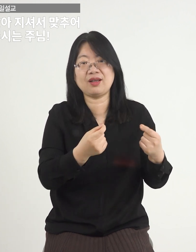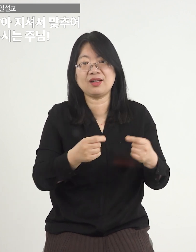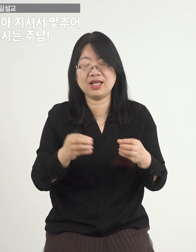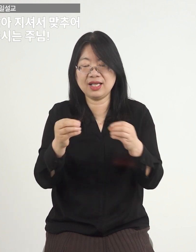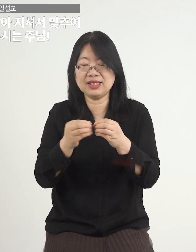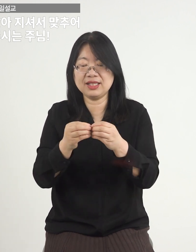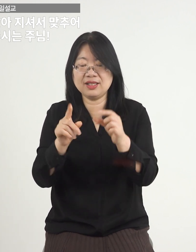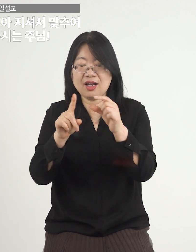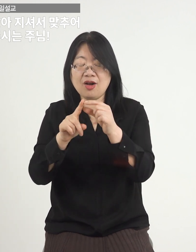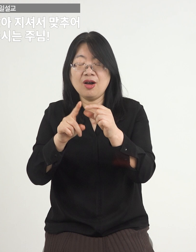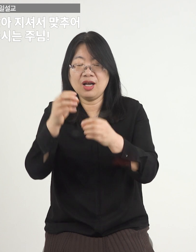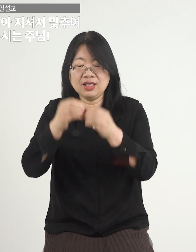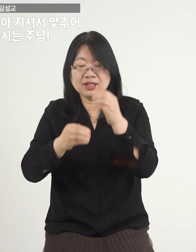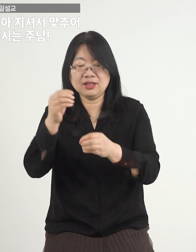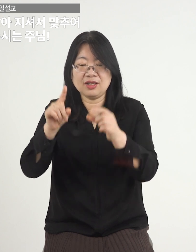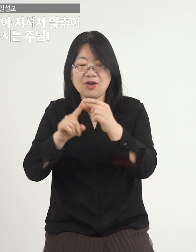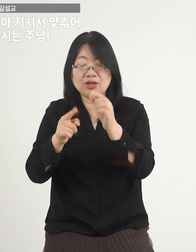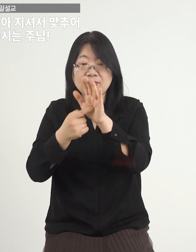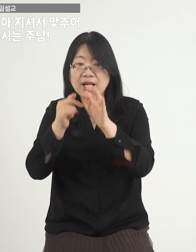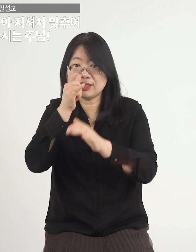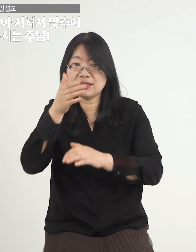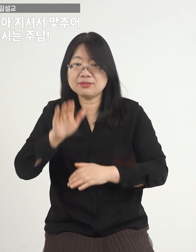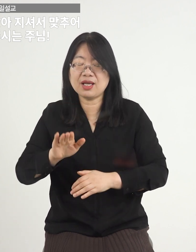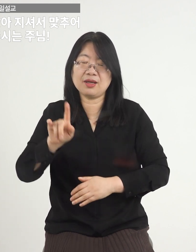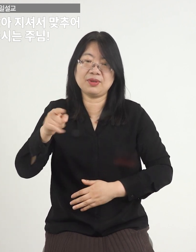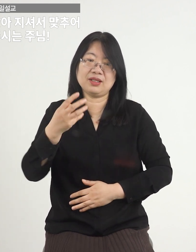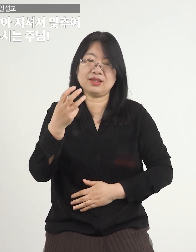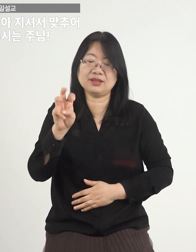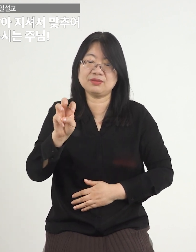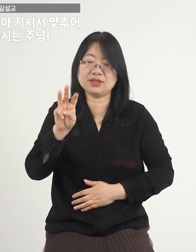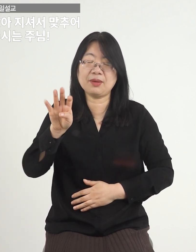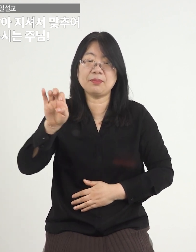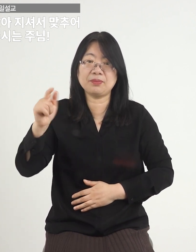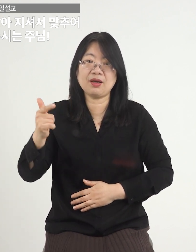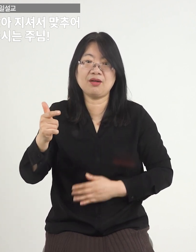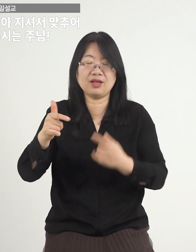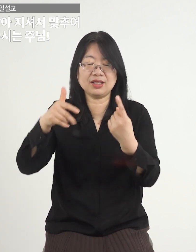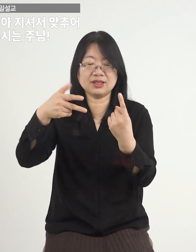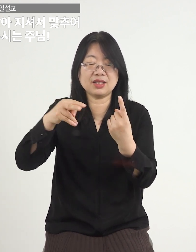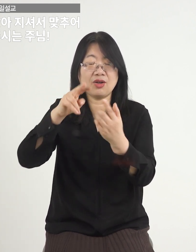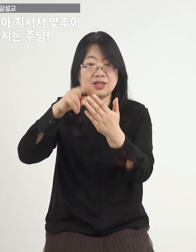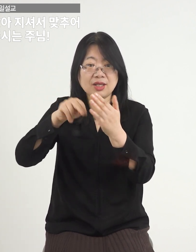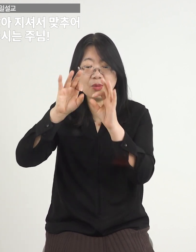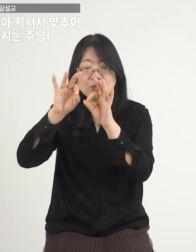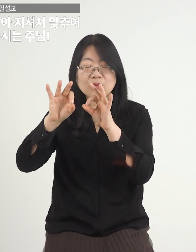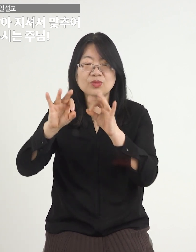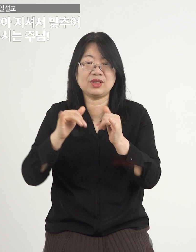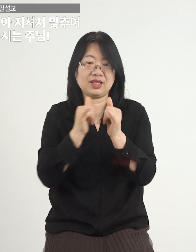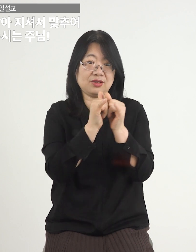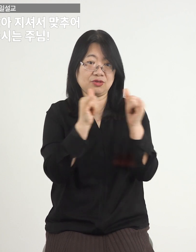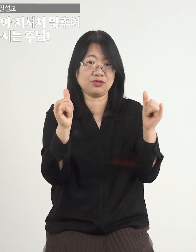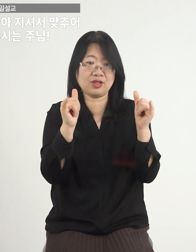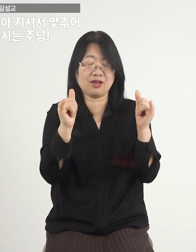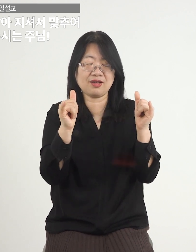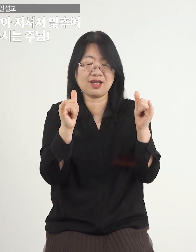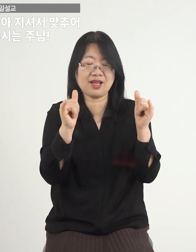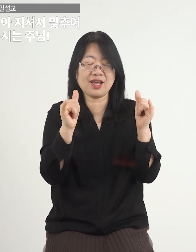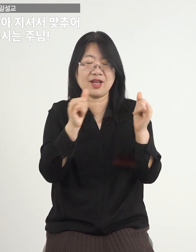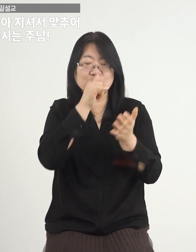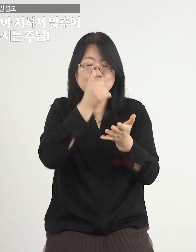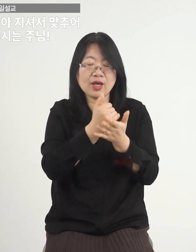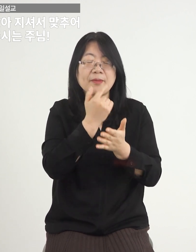표현하긴 했으나 시편 133편 1절의 이 이야기는 인류의